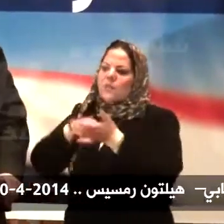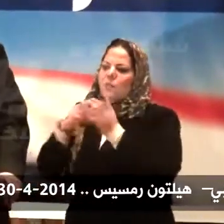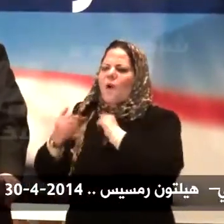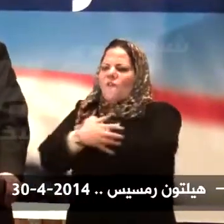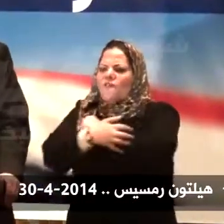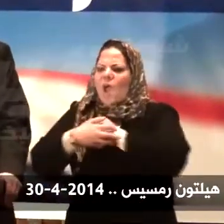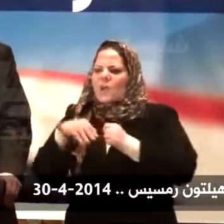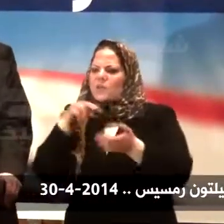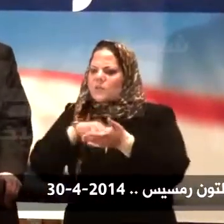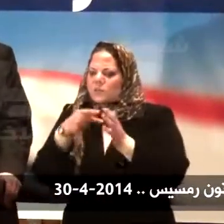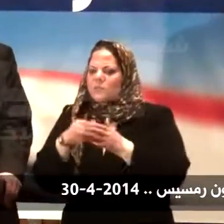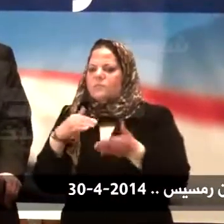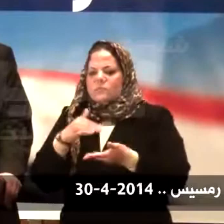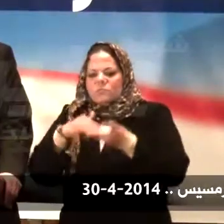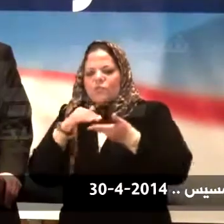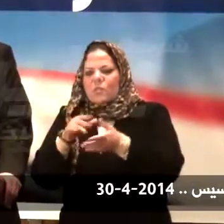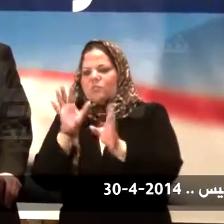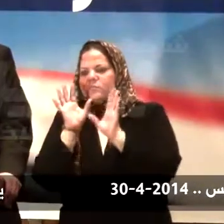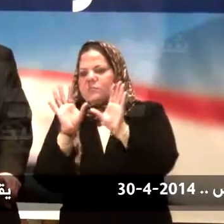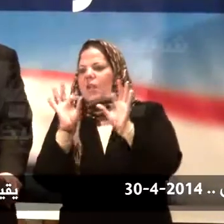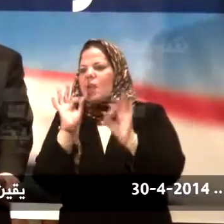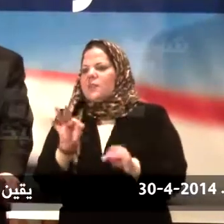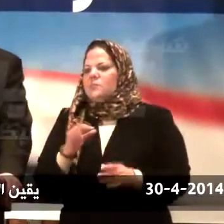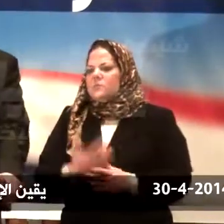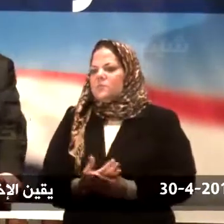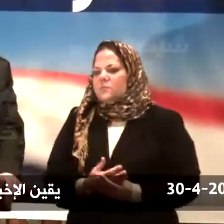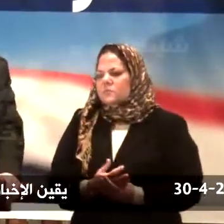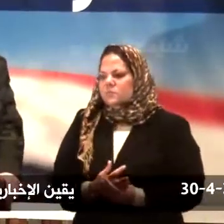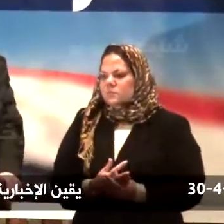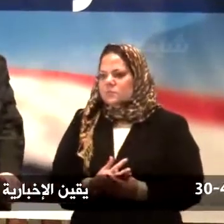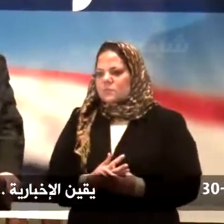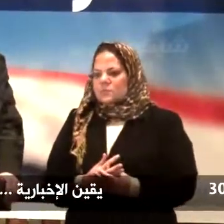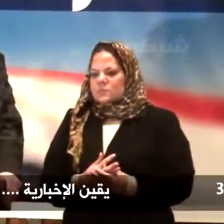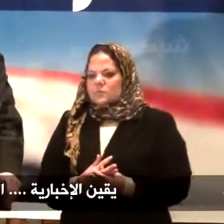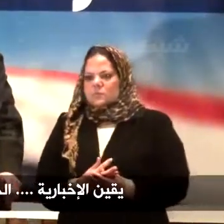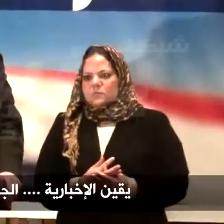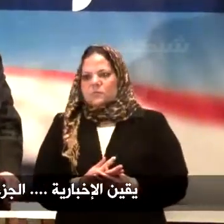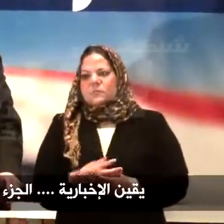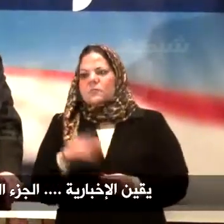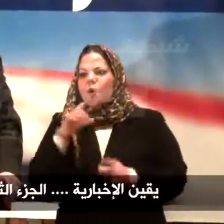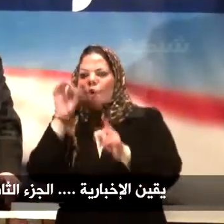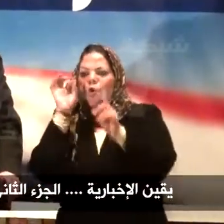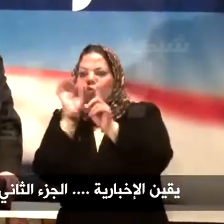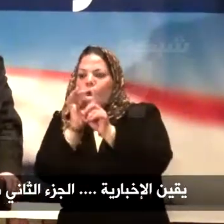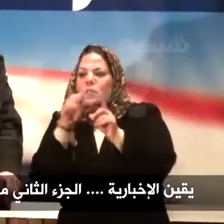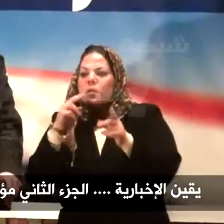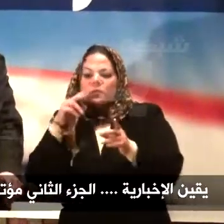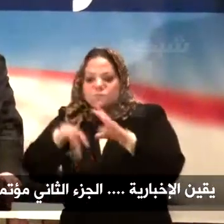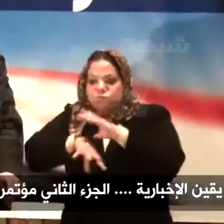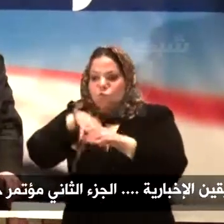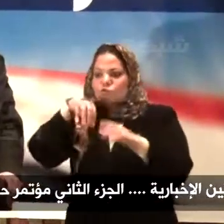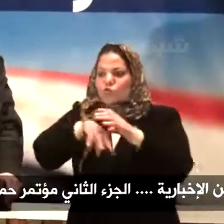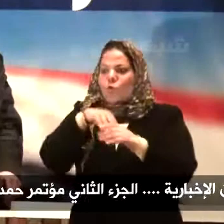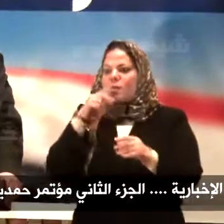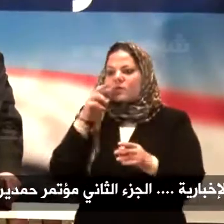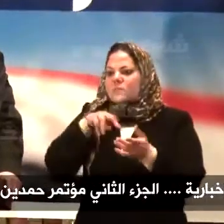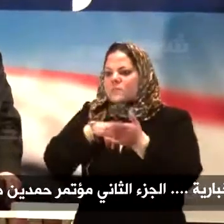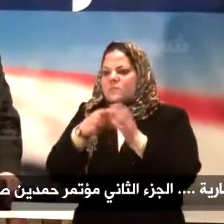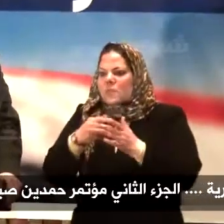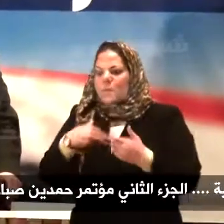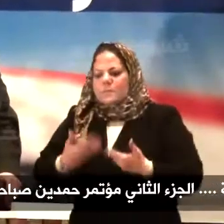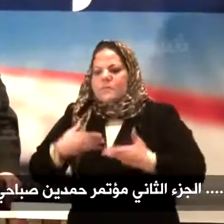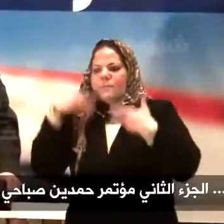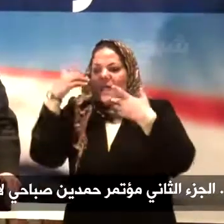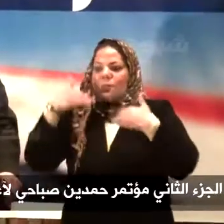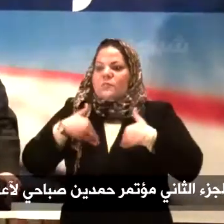وللفقراء بشكل عام. وبرضه هو نقطة مشروعنا الطموح